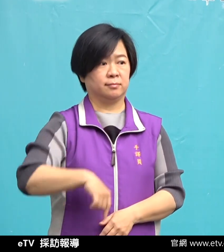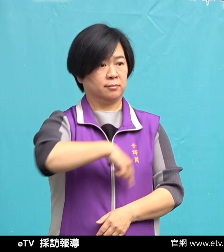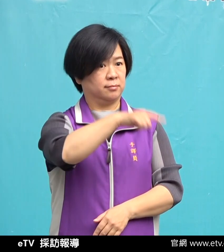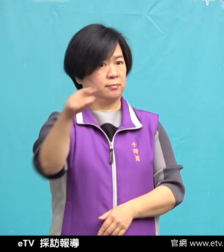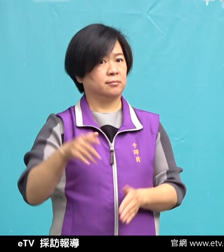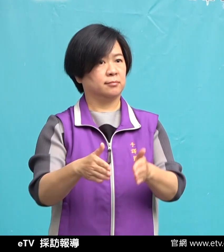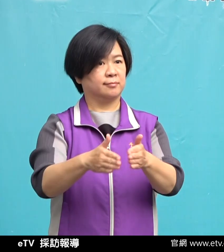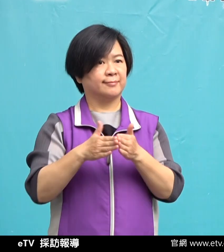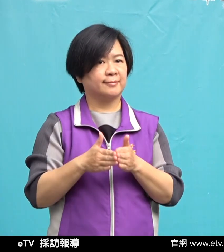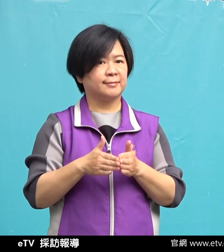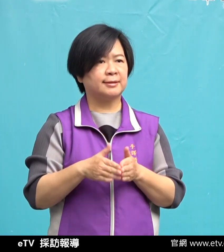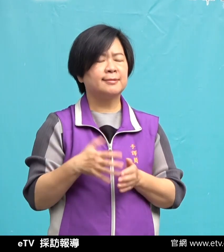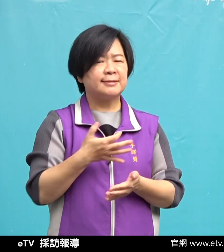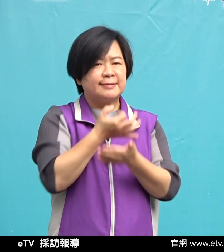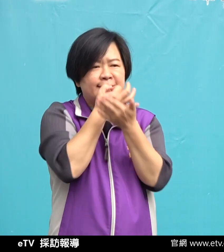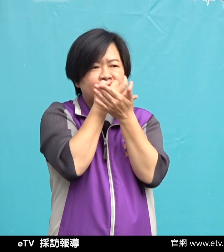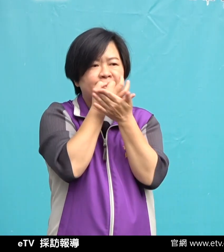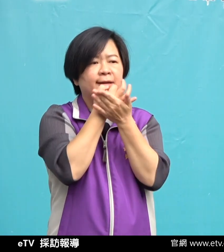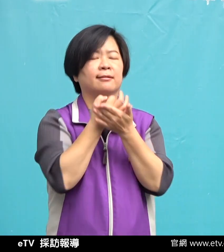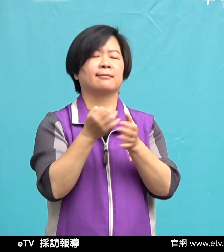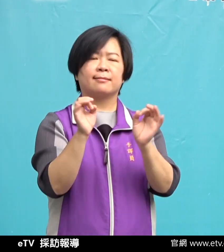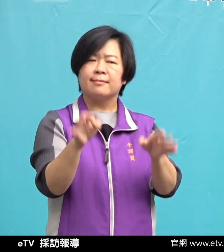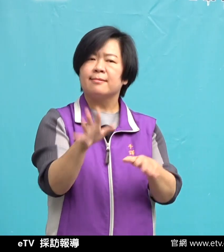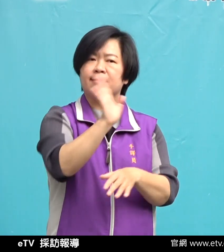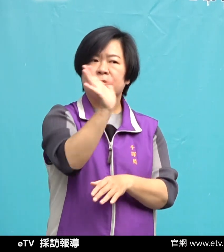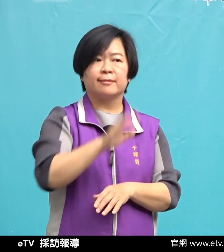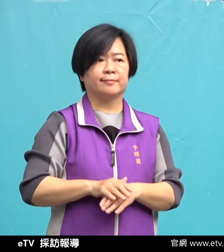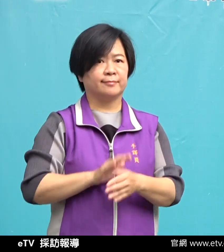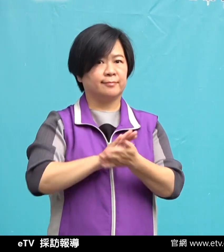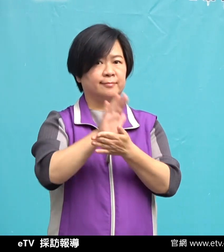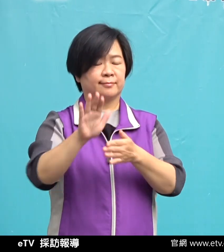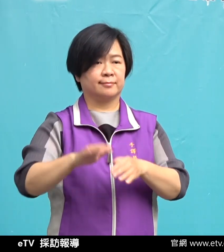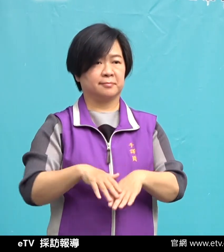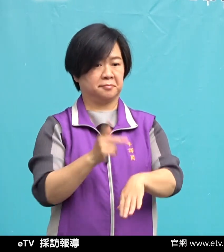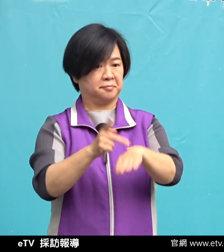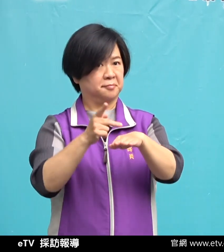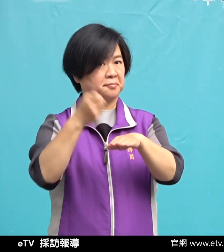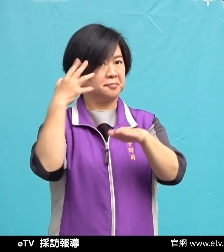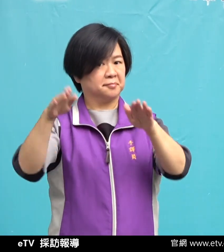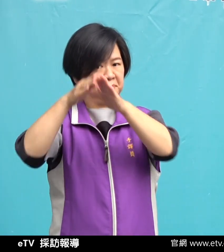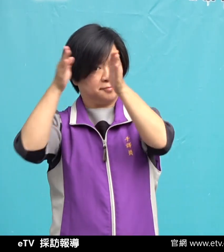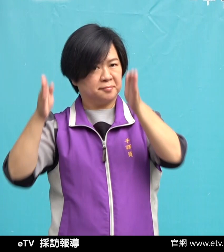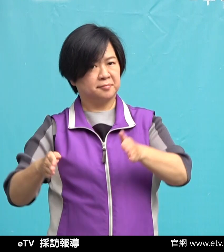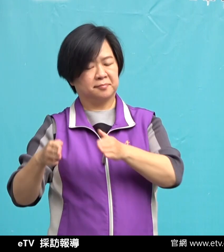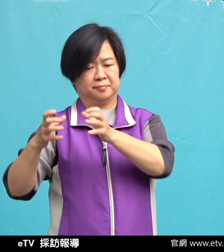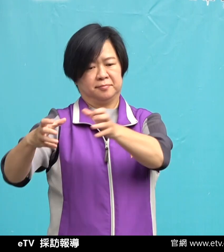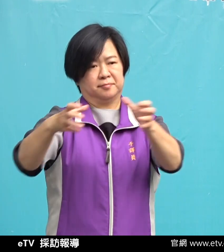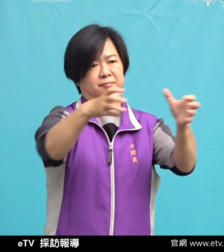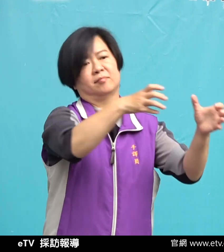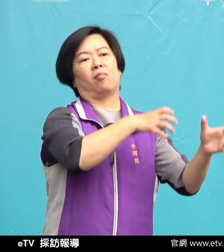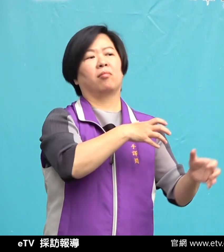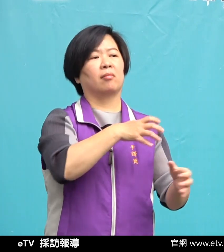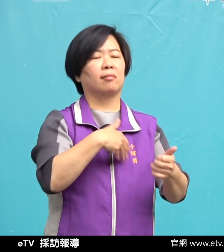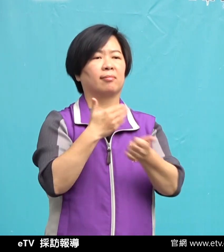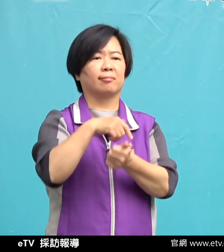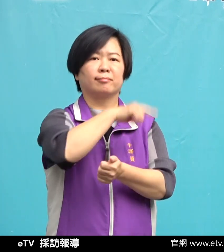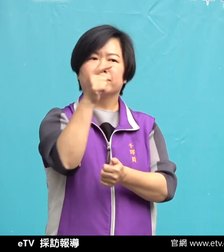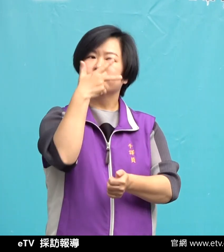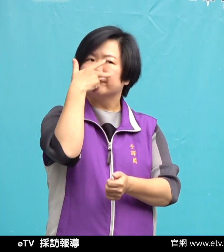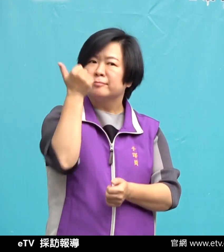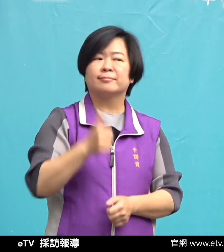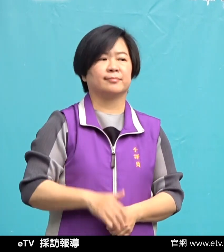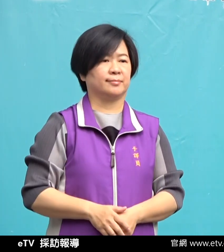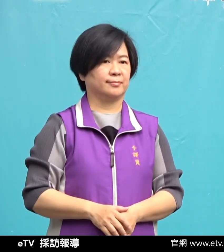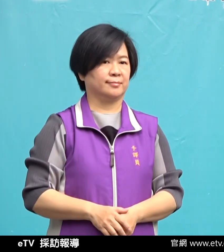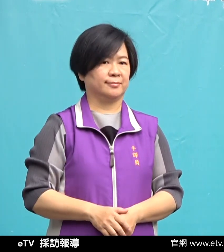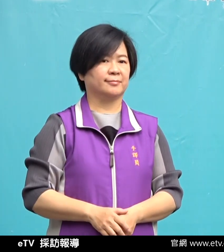须要准确的使用。那未来希望像这样的科技化的东西能够越来越多，让大家能够更方便。